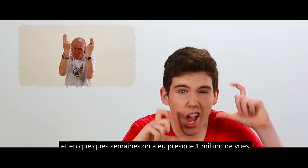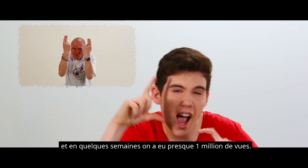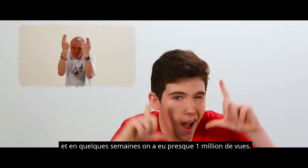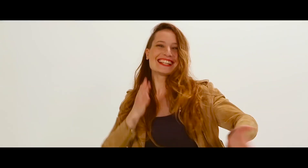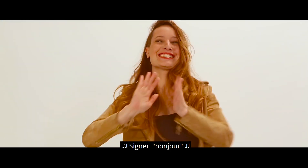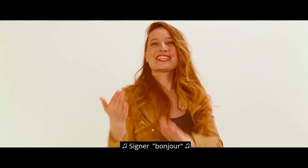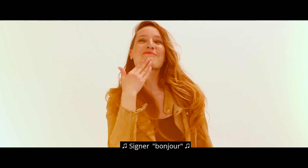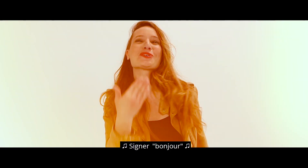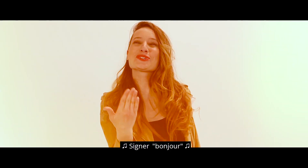de vues.